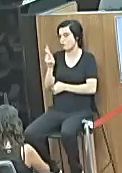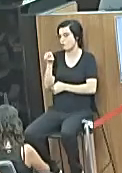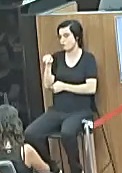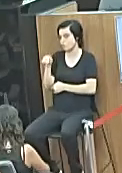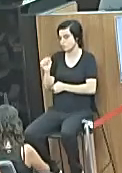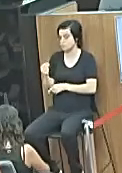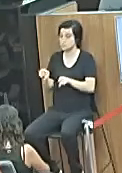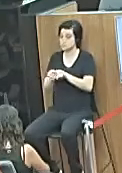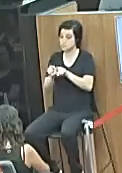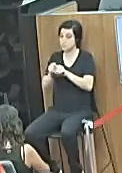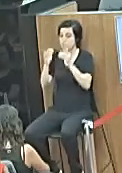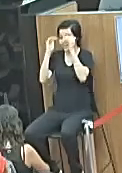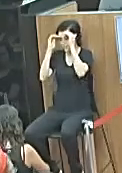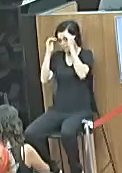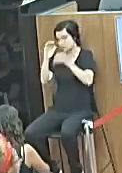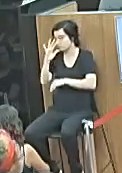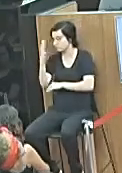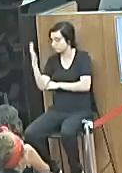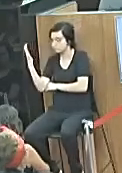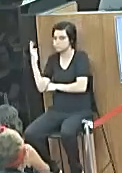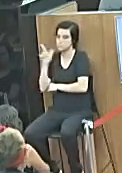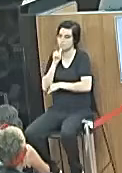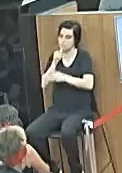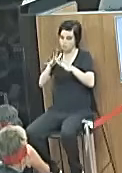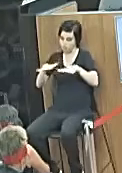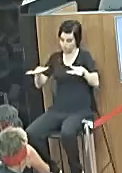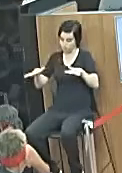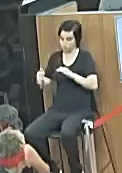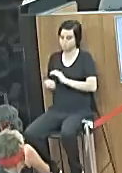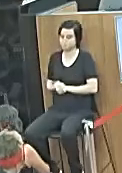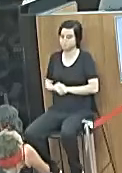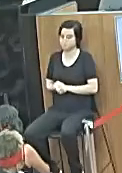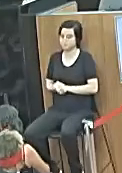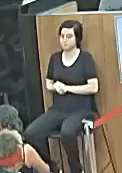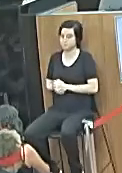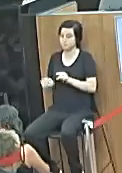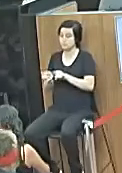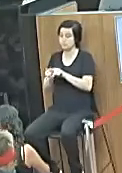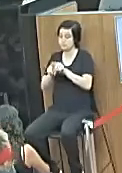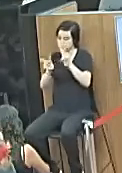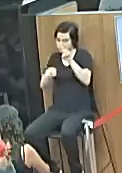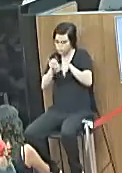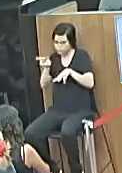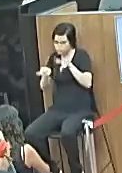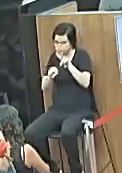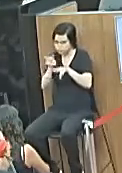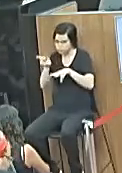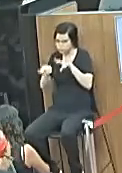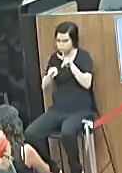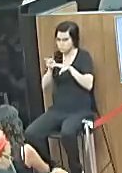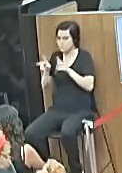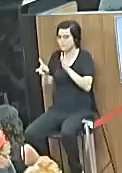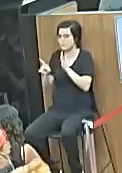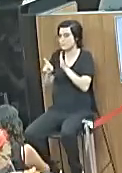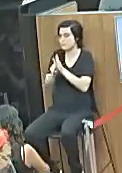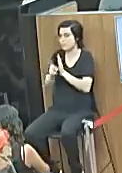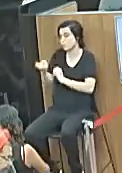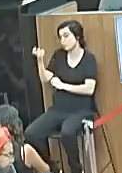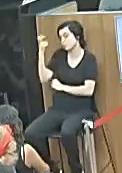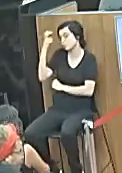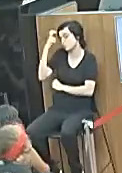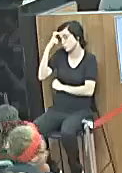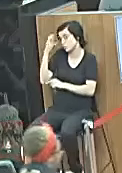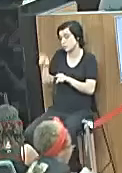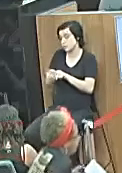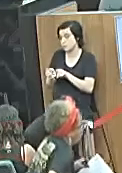ambiente aquaviário realizar o mapeamento das vocações culturais e